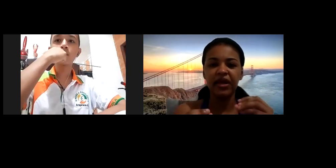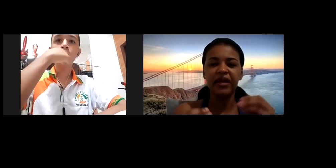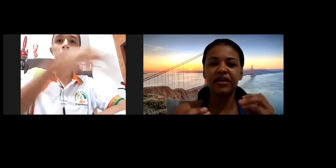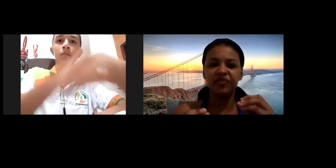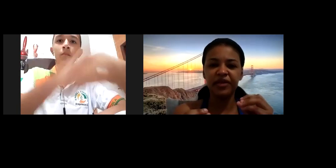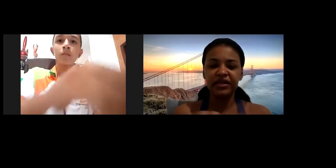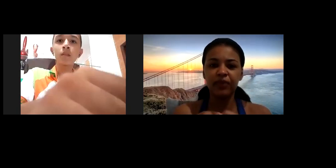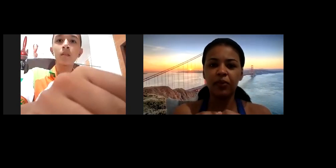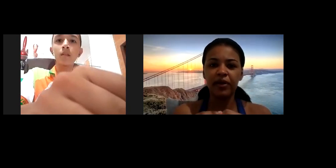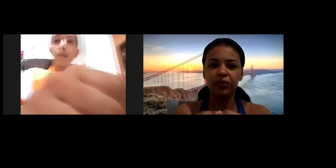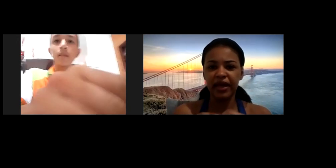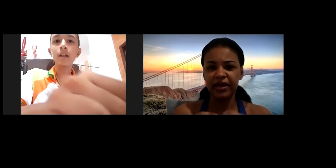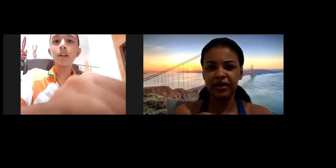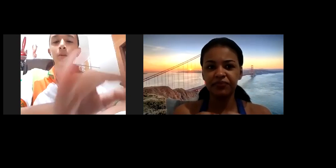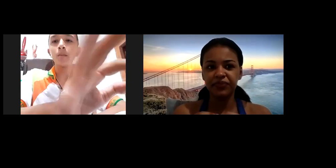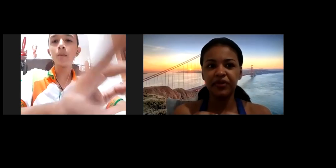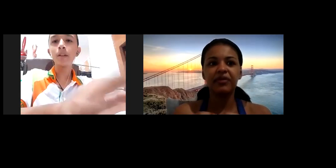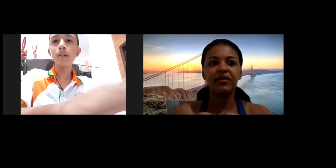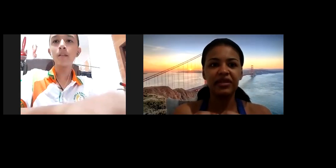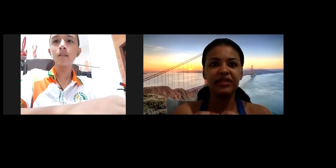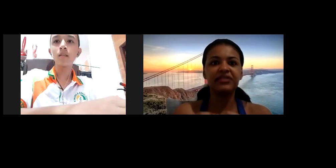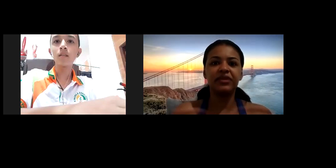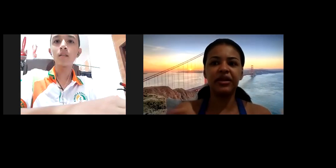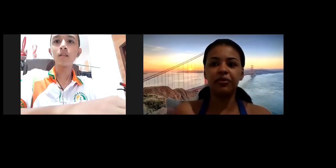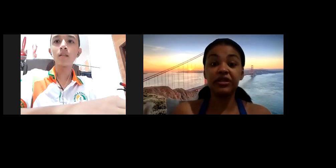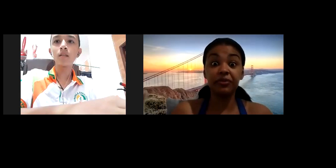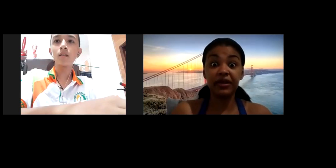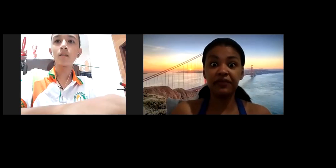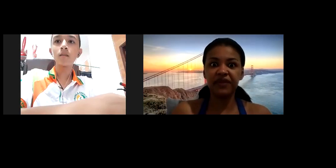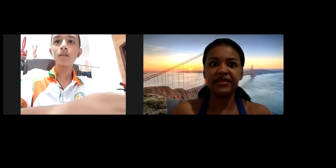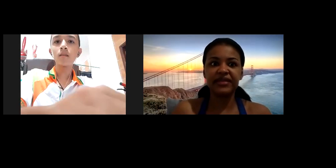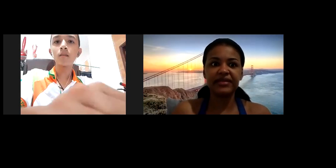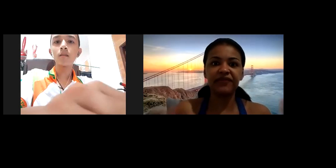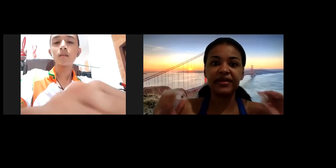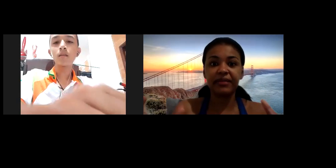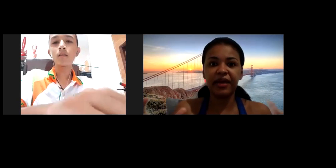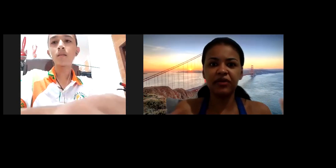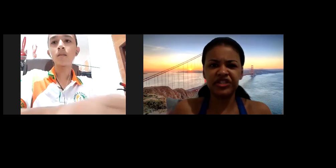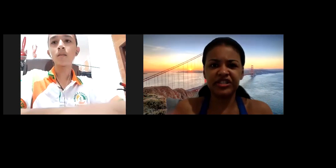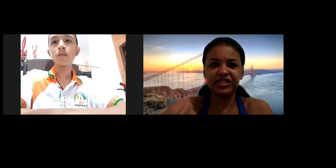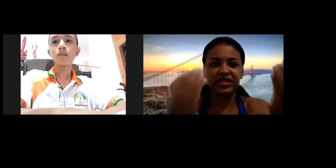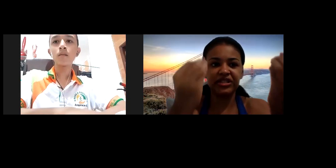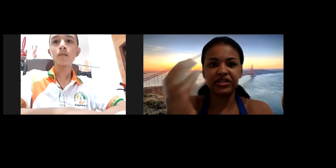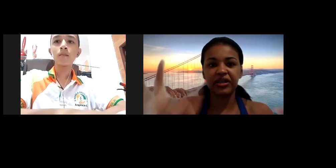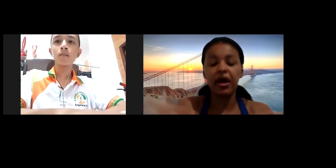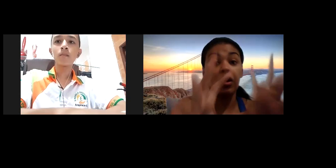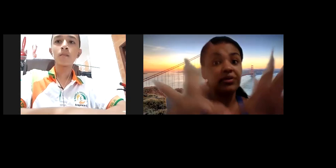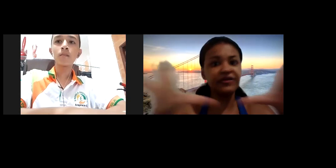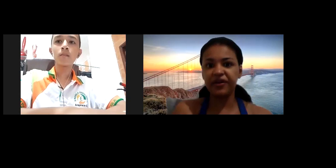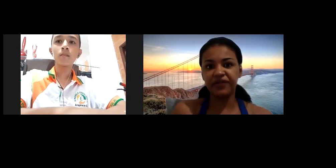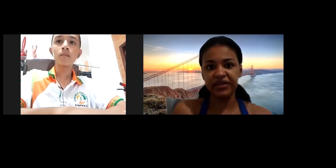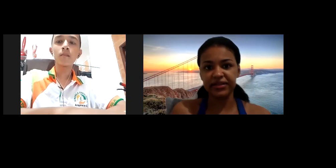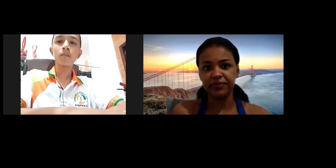reação ali tá humilhando aí qual é a ideia é isso cria um monte de boluda um serve Essência que faz até barulho